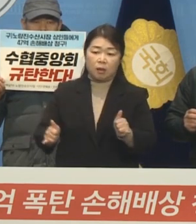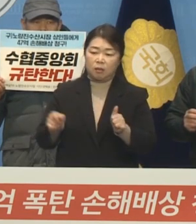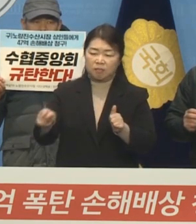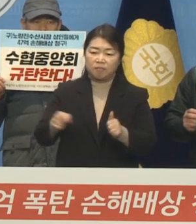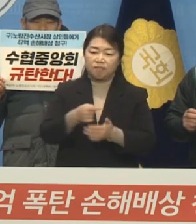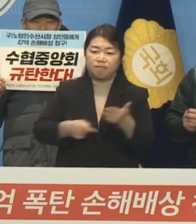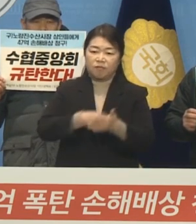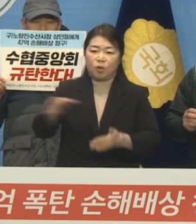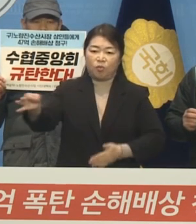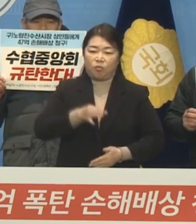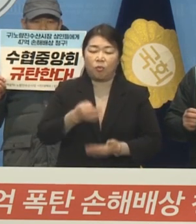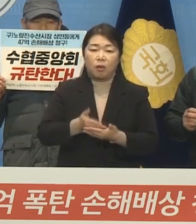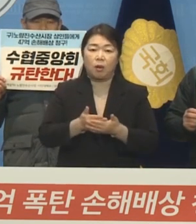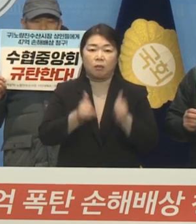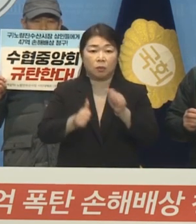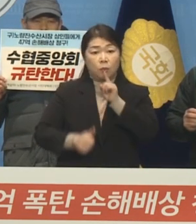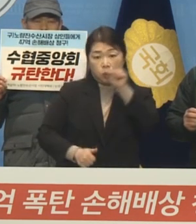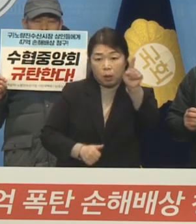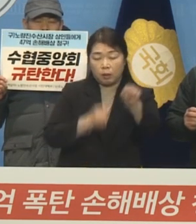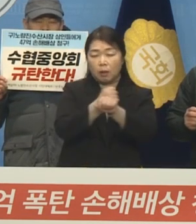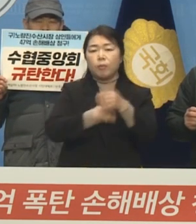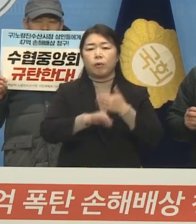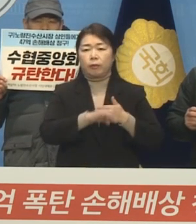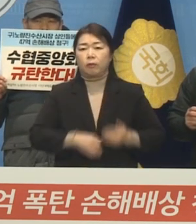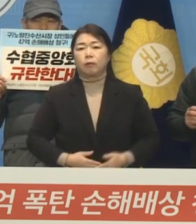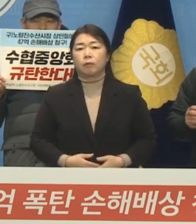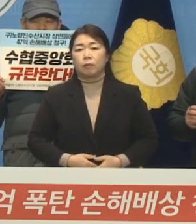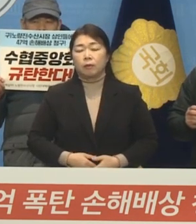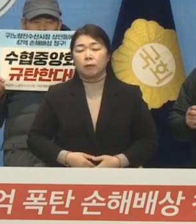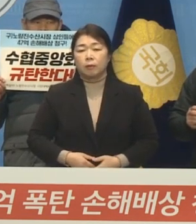창조 컨설팅, 노조 파괴 시나리오,